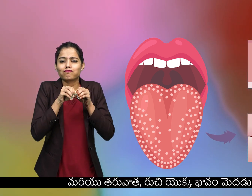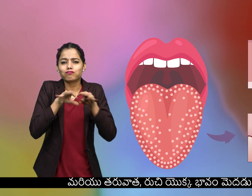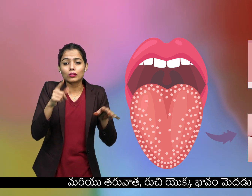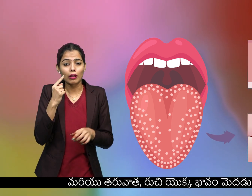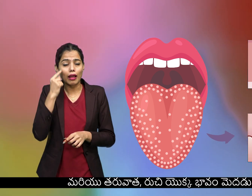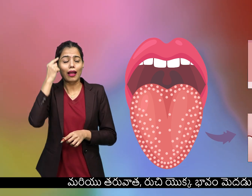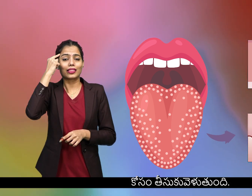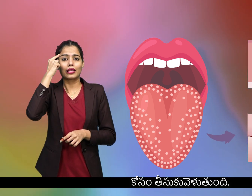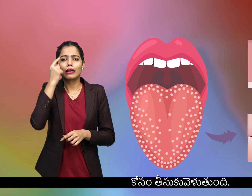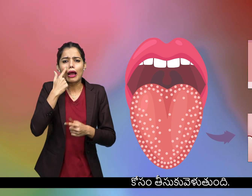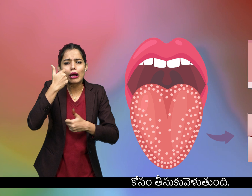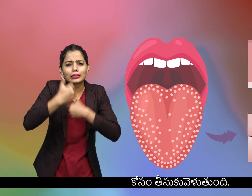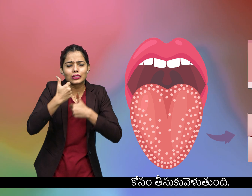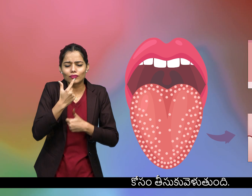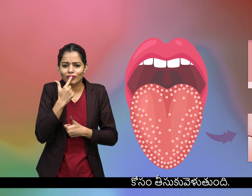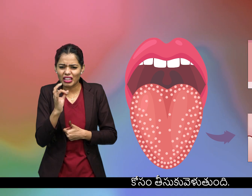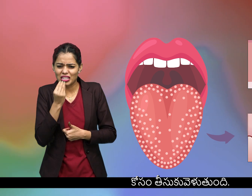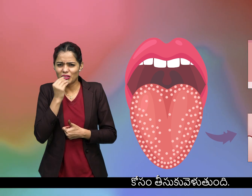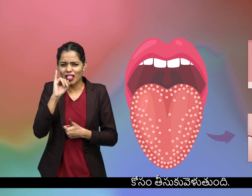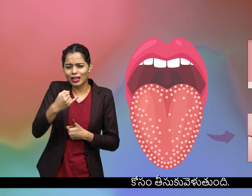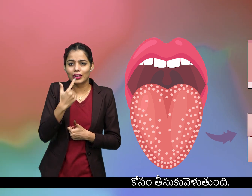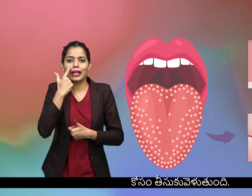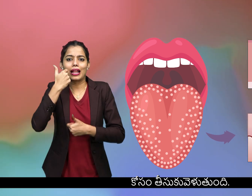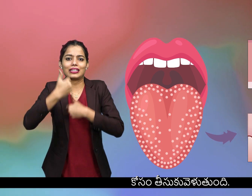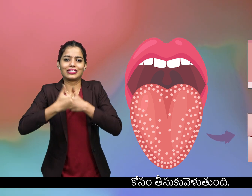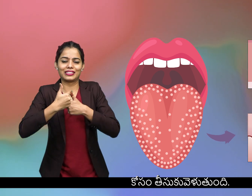మెదడుకు విశ్లేషణ కోసం వెళ్తుంది.